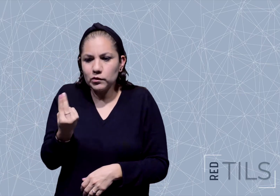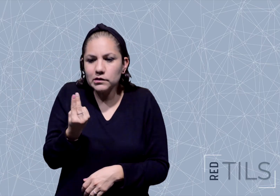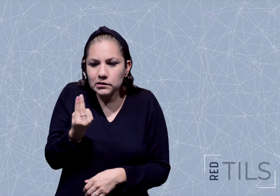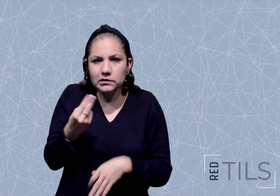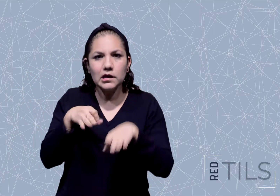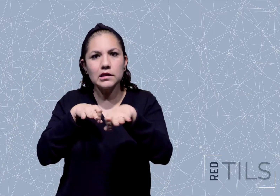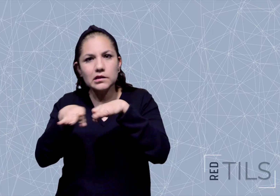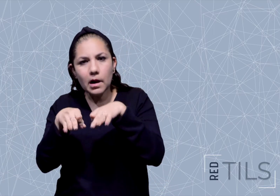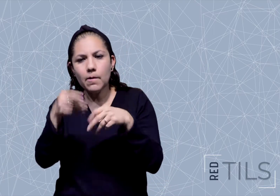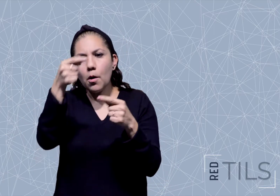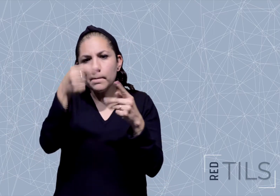trabajo.